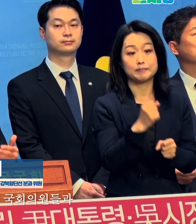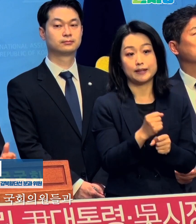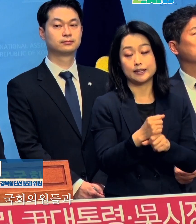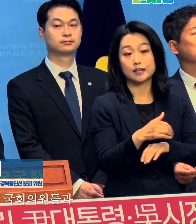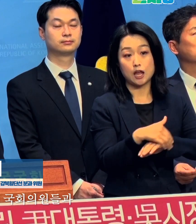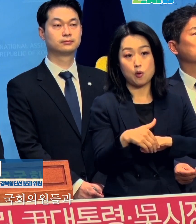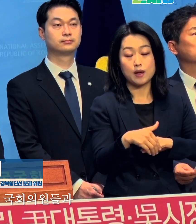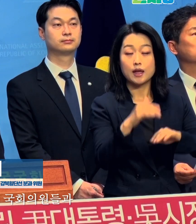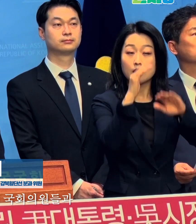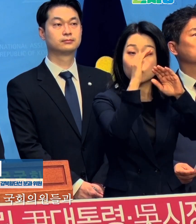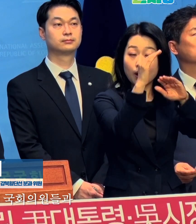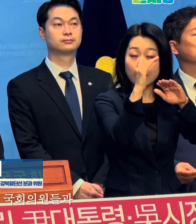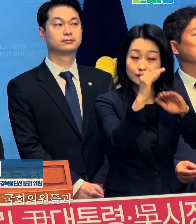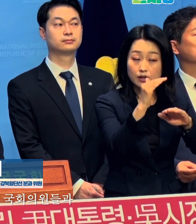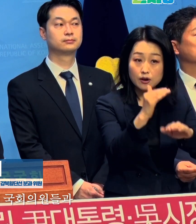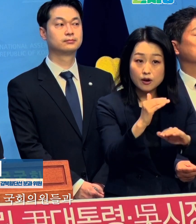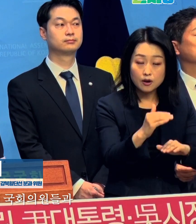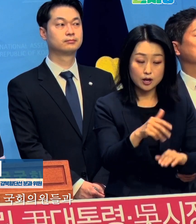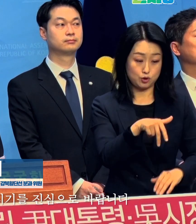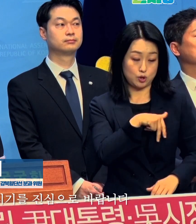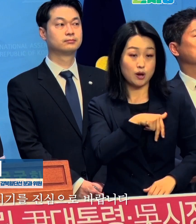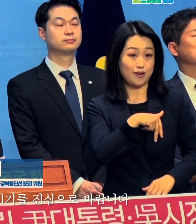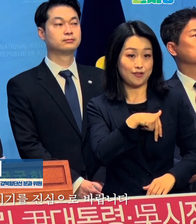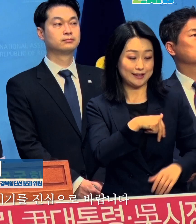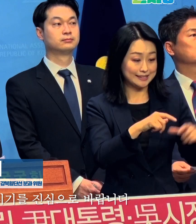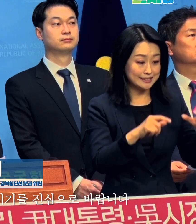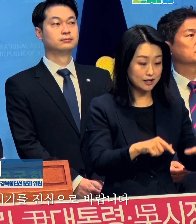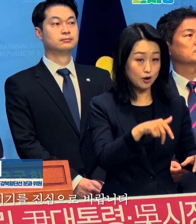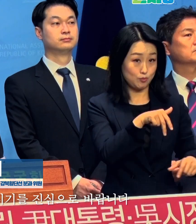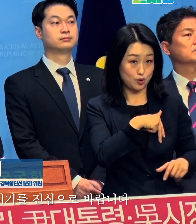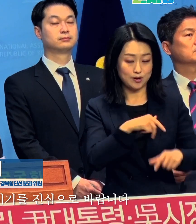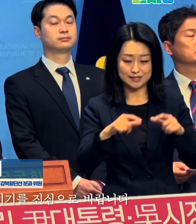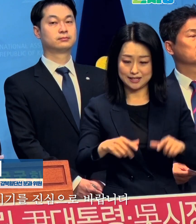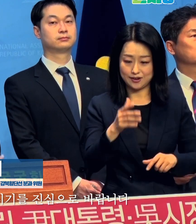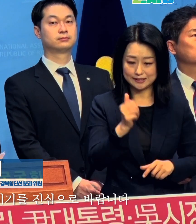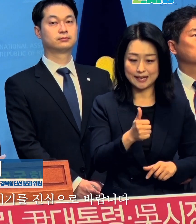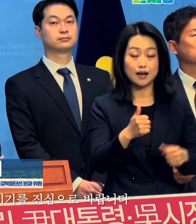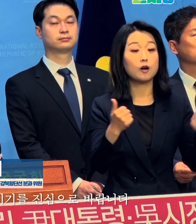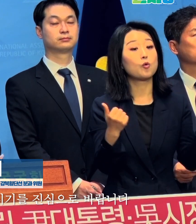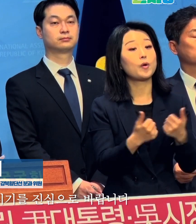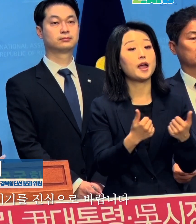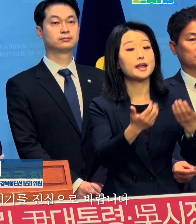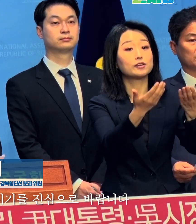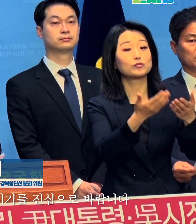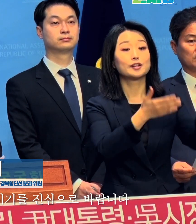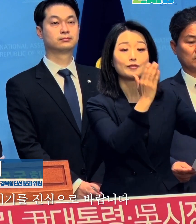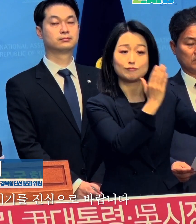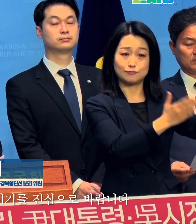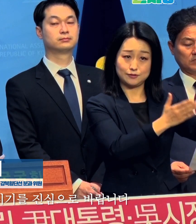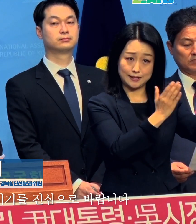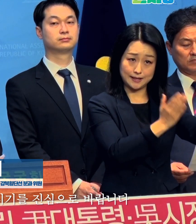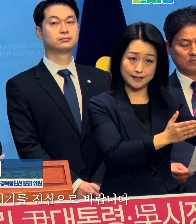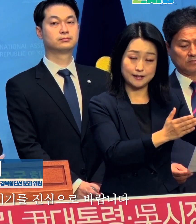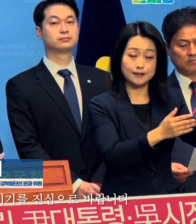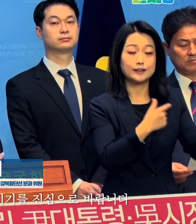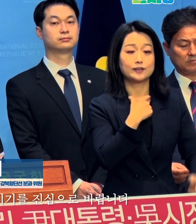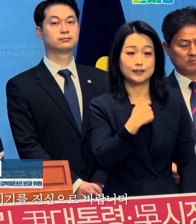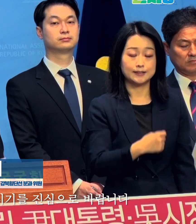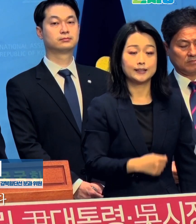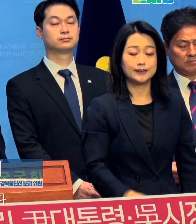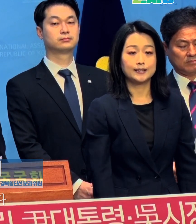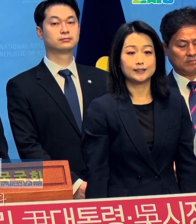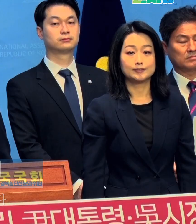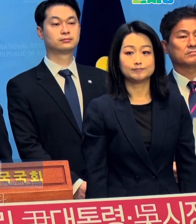그 과정에서 해당 지역 국회의원들과 또는 지자체의 장들과 논의해 주시기를 진심으로